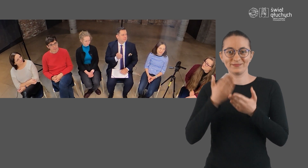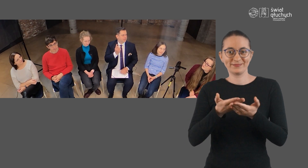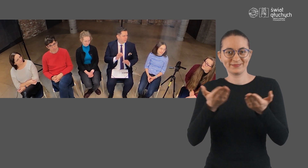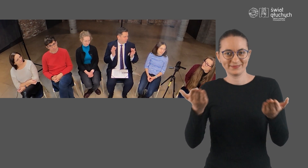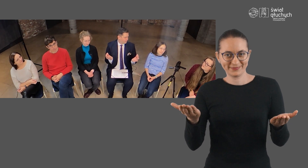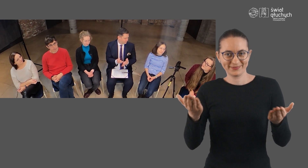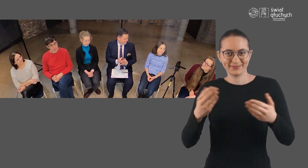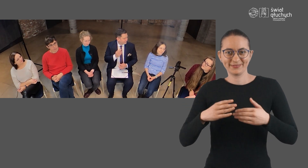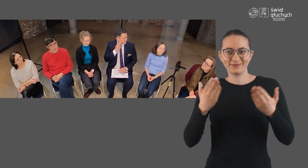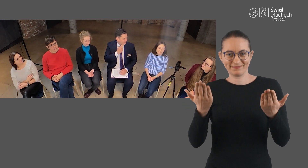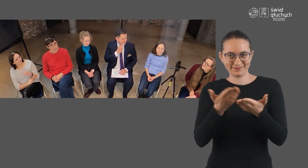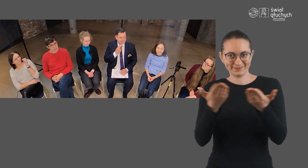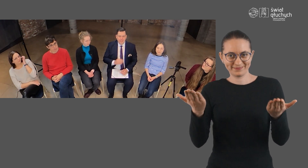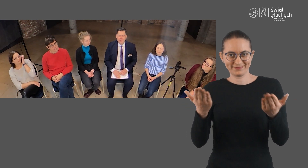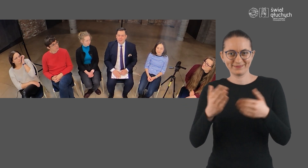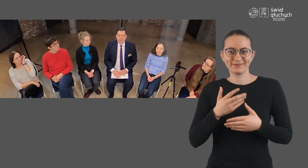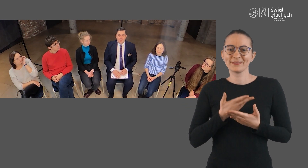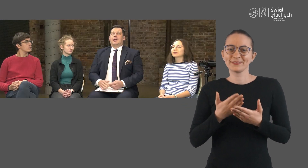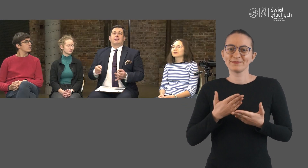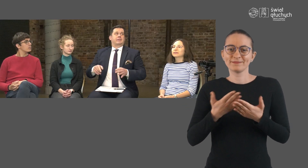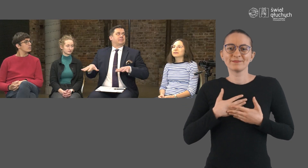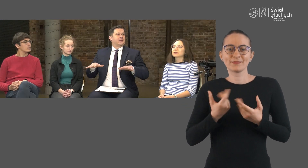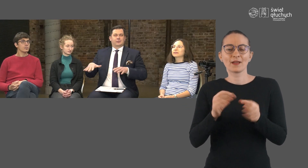Witam serdecznie. Pierwsze forum głuchych.